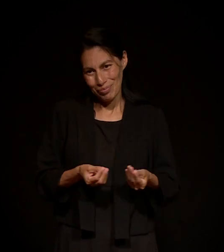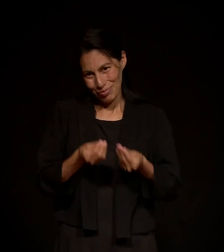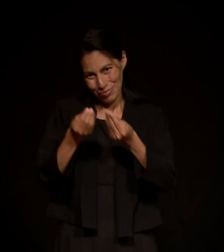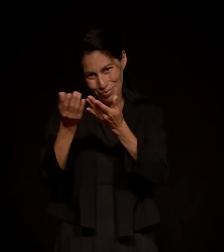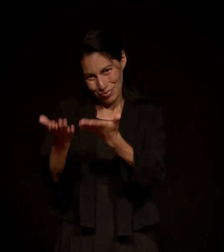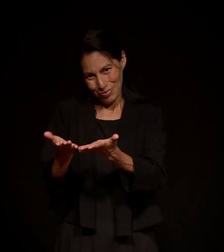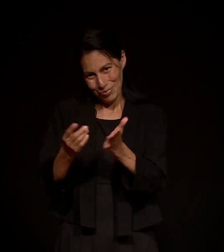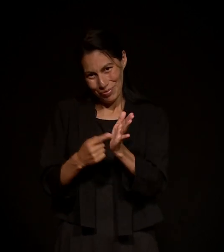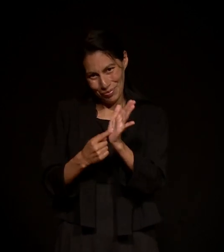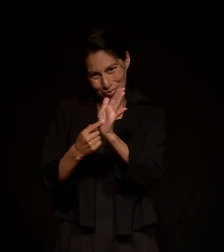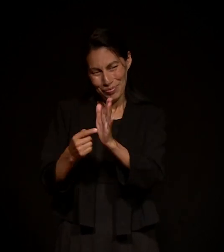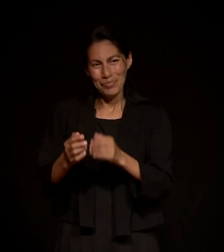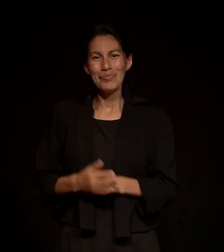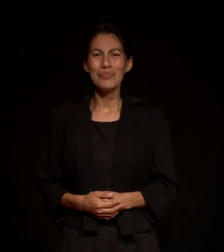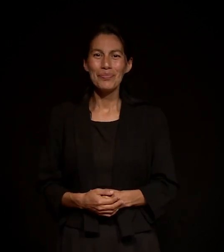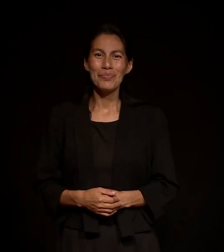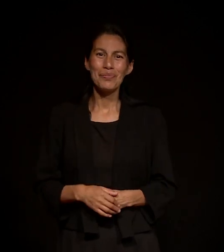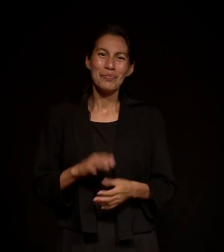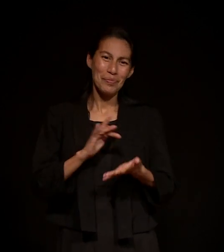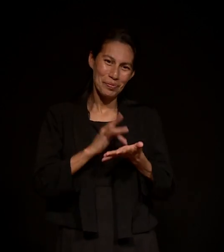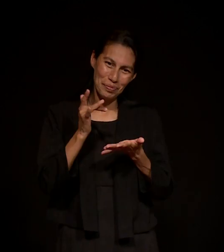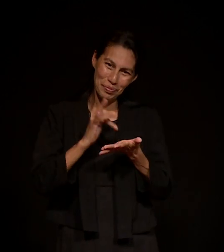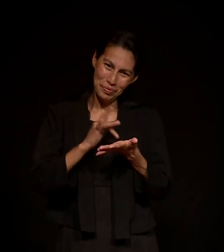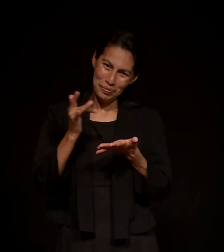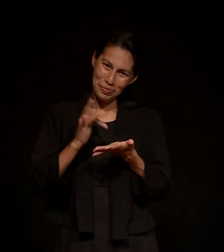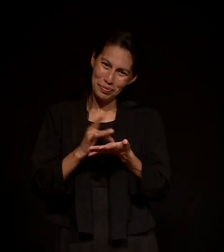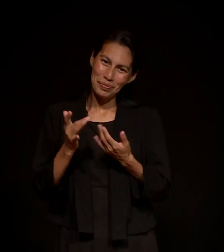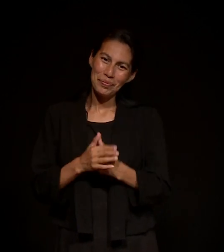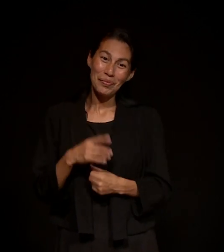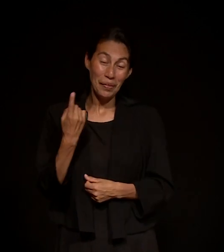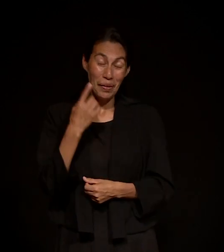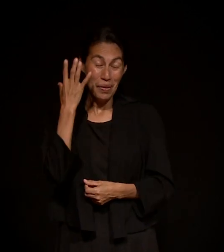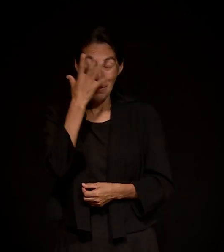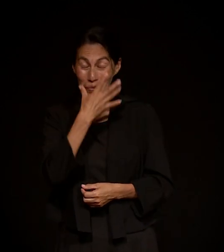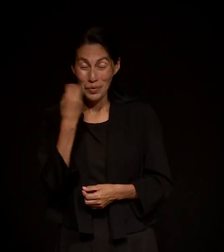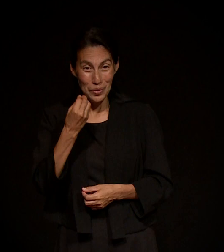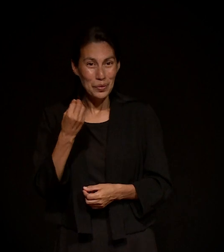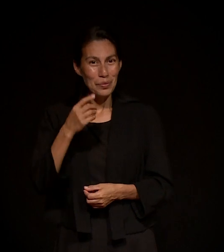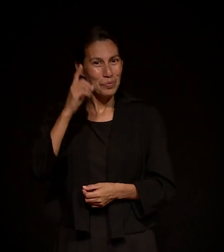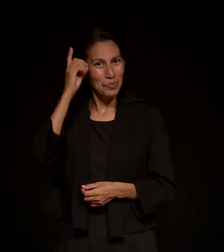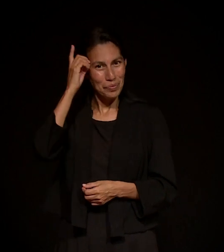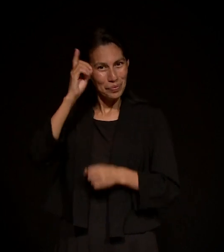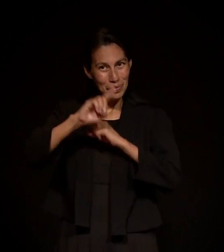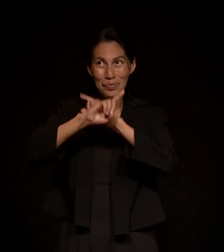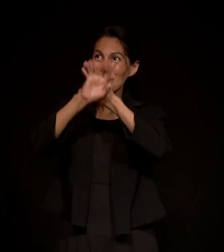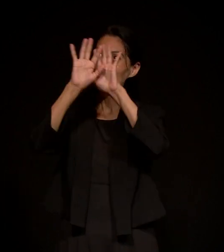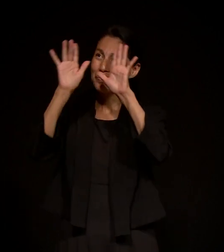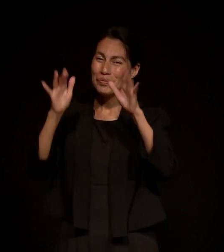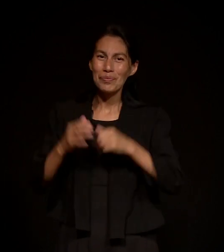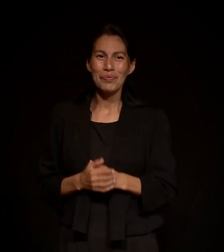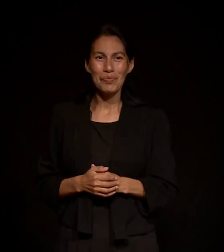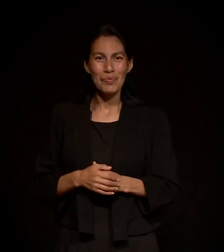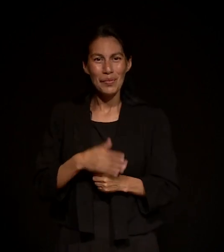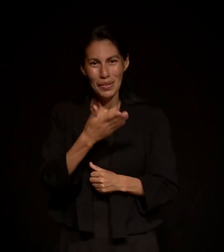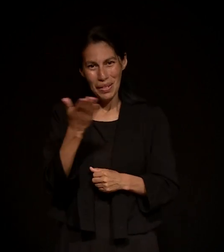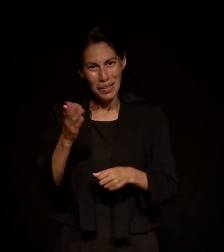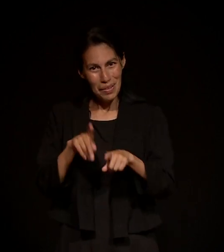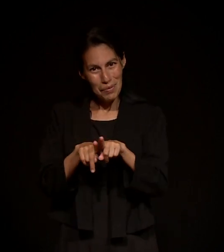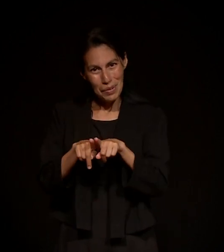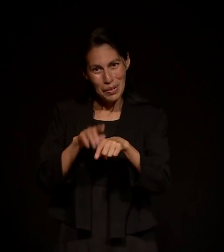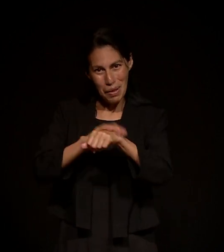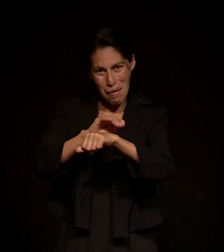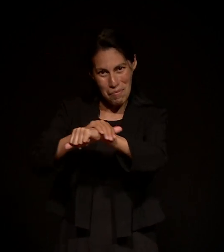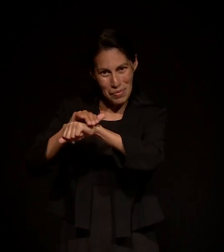se los entendí, se los llevan. ¡Qué maravilloso! Gloria a Dios, no crean,